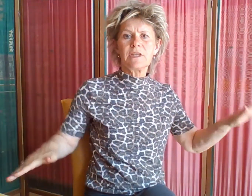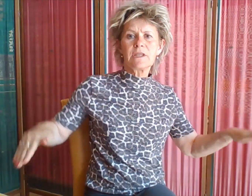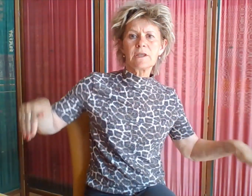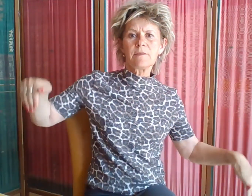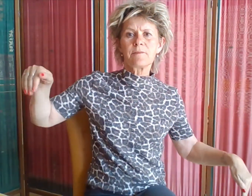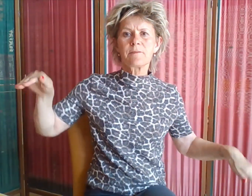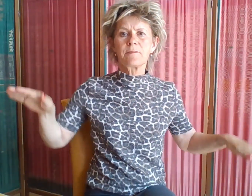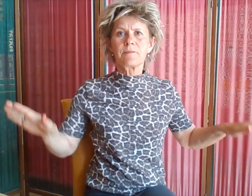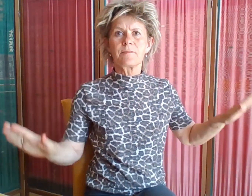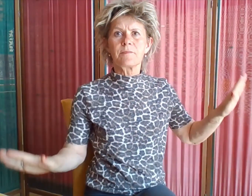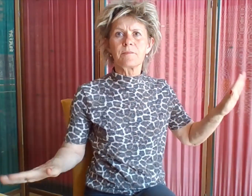Vliegen.